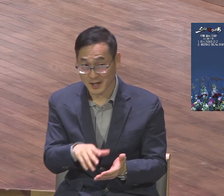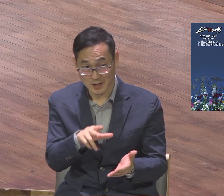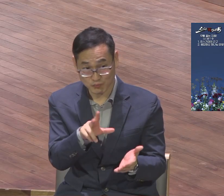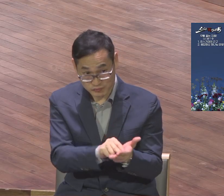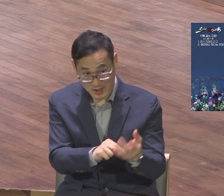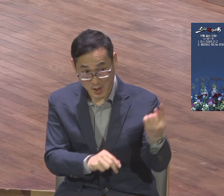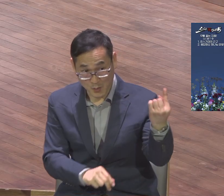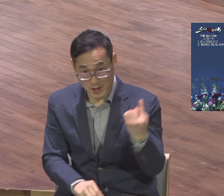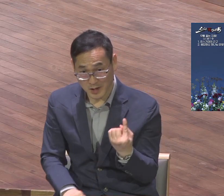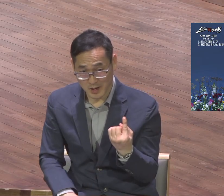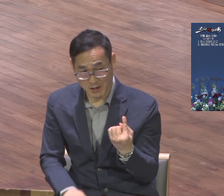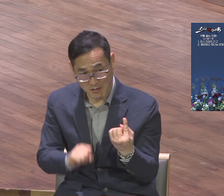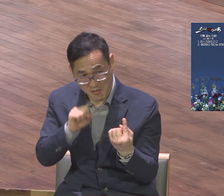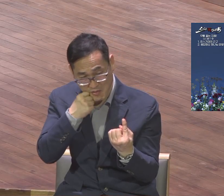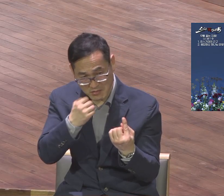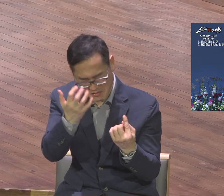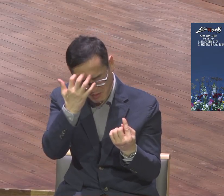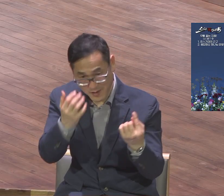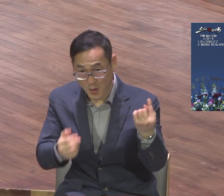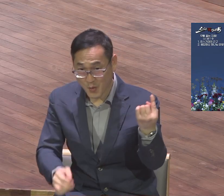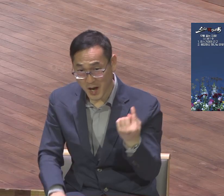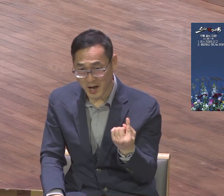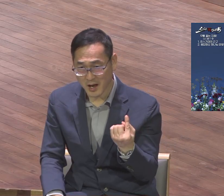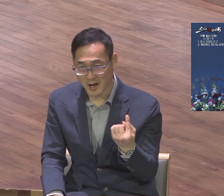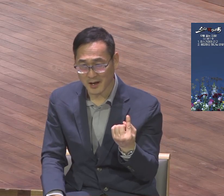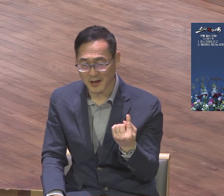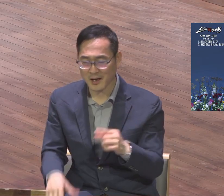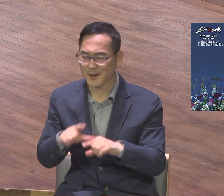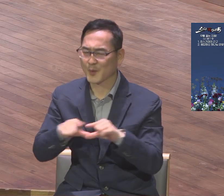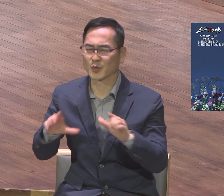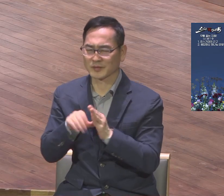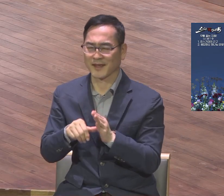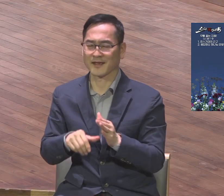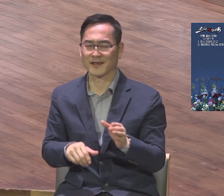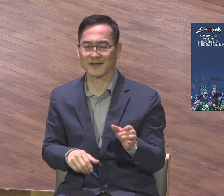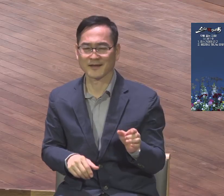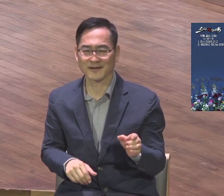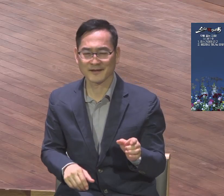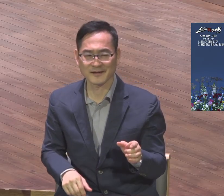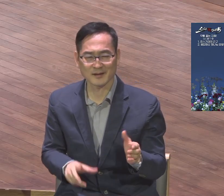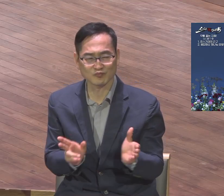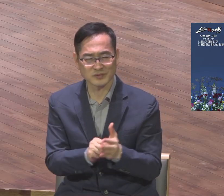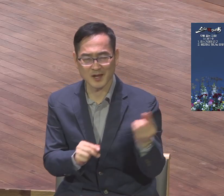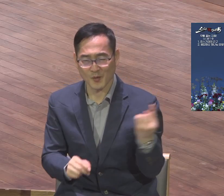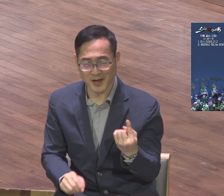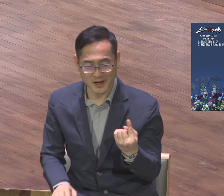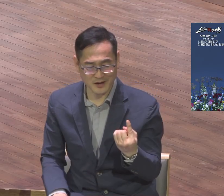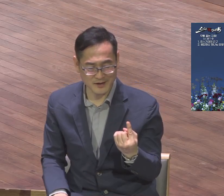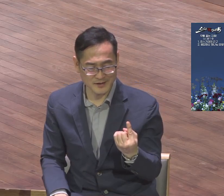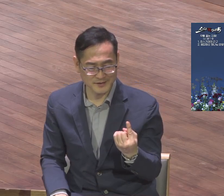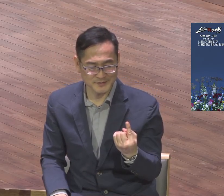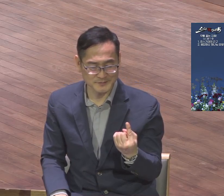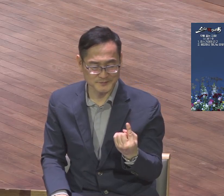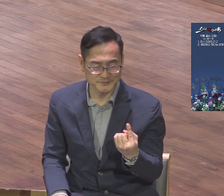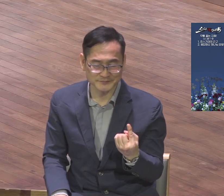위기 가운데 아니 그냥 평상시에 사고 문제 생기기 전에 평상시에